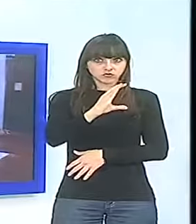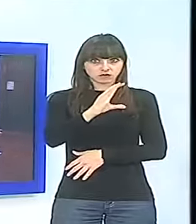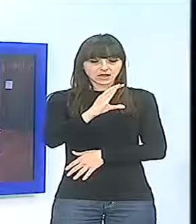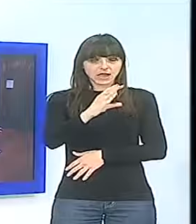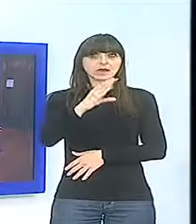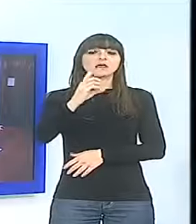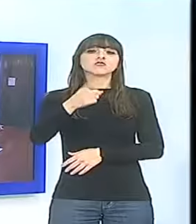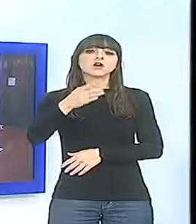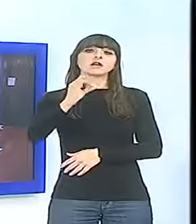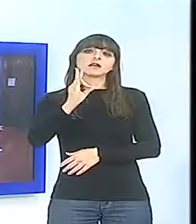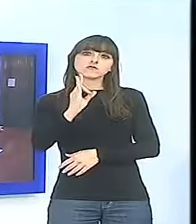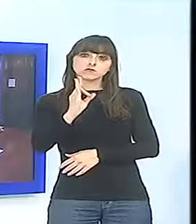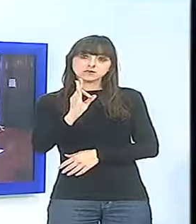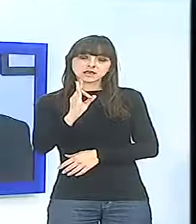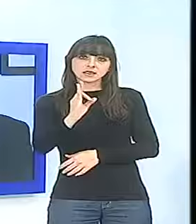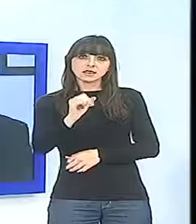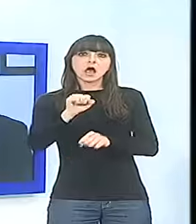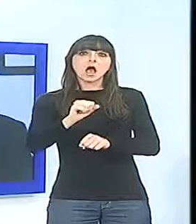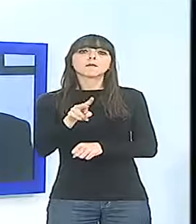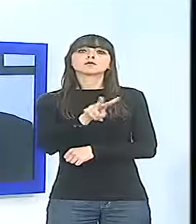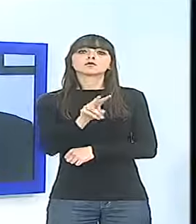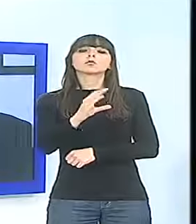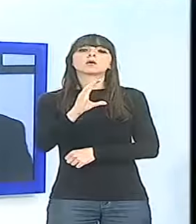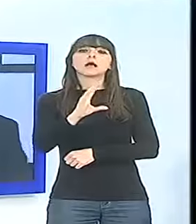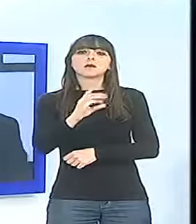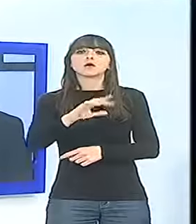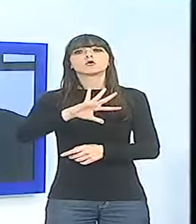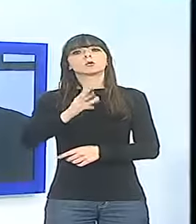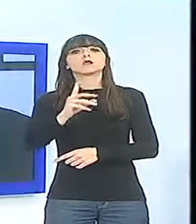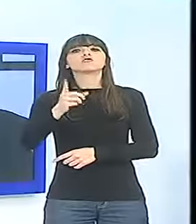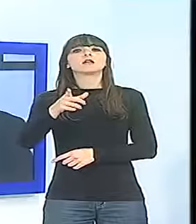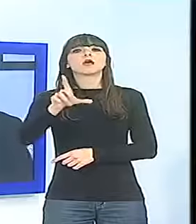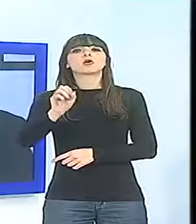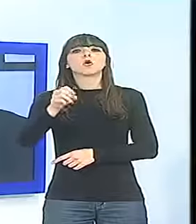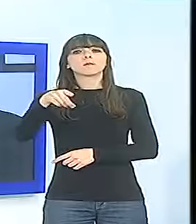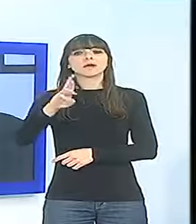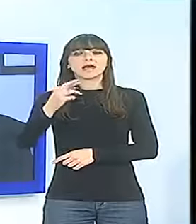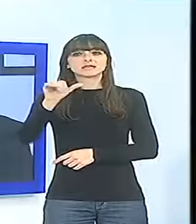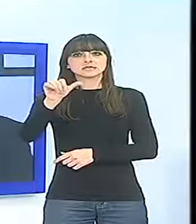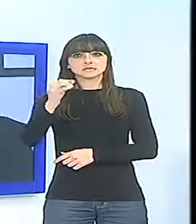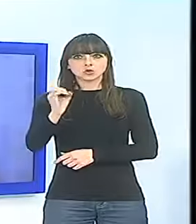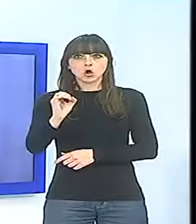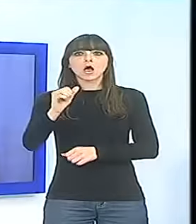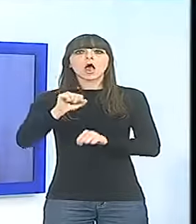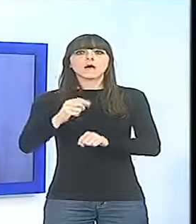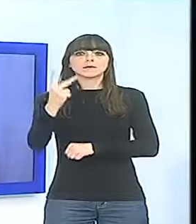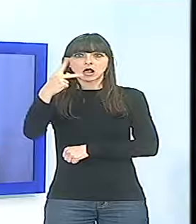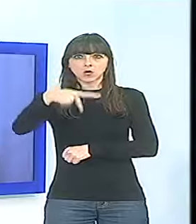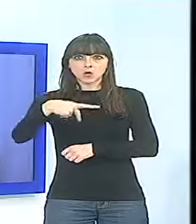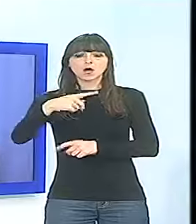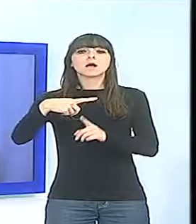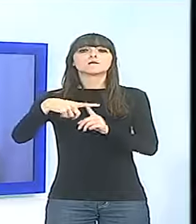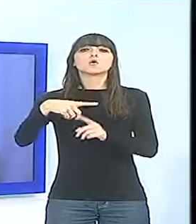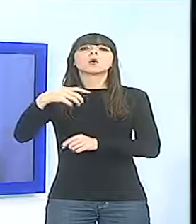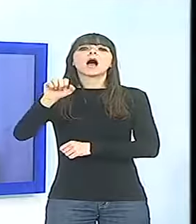Gianni Fruzzetti, 37 anni, residenti a Capannori, Gennaro Lopresto, 49 anni, residente a Lucca, e Arturo